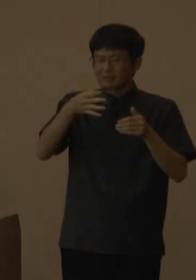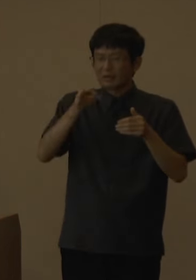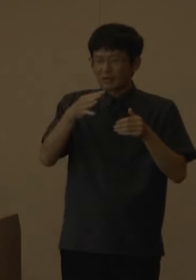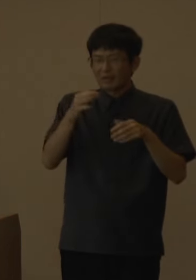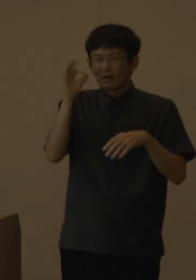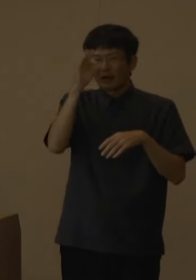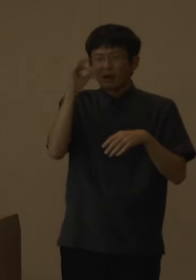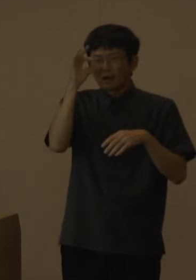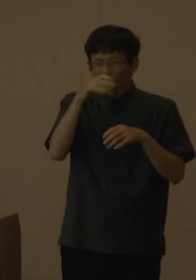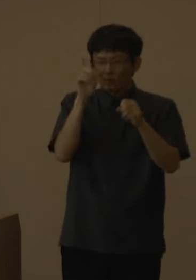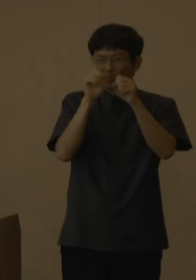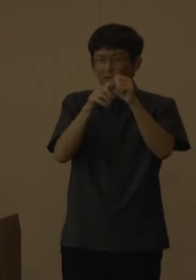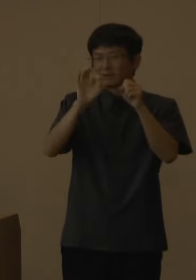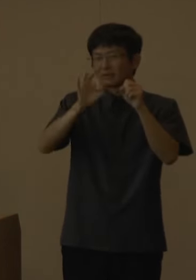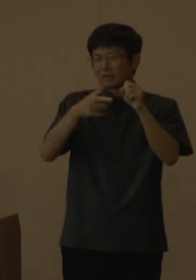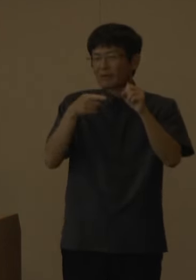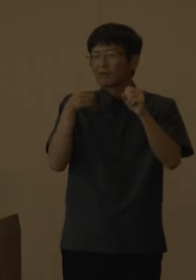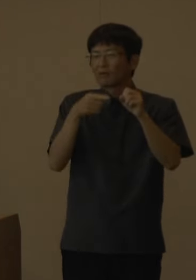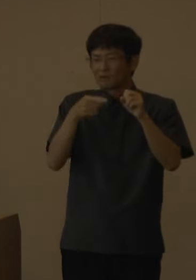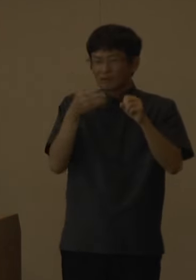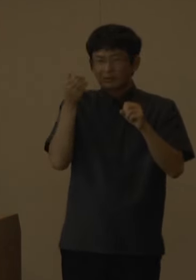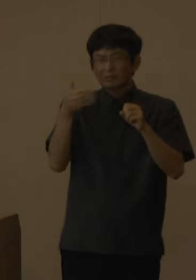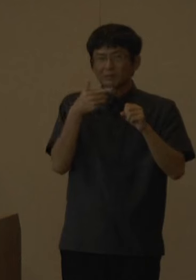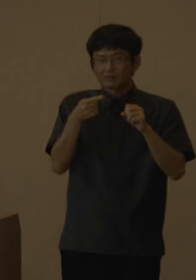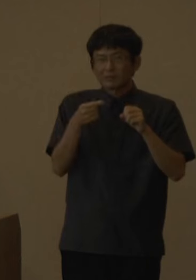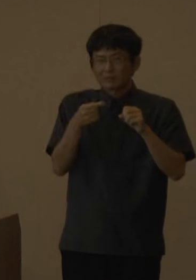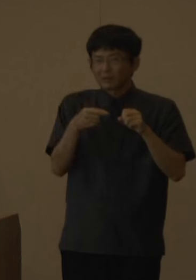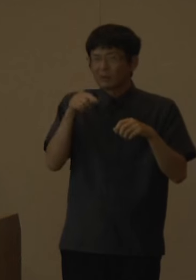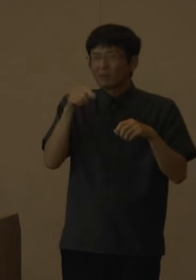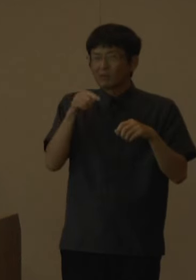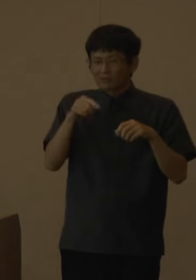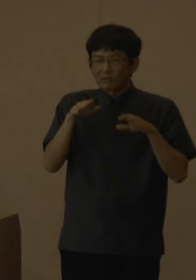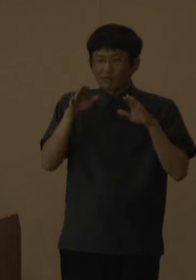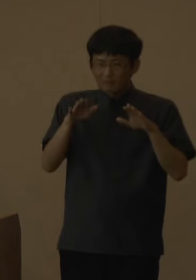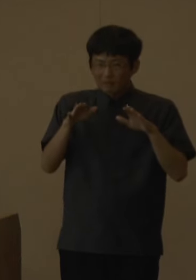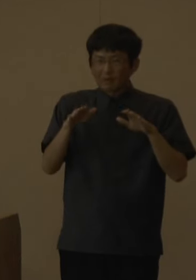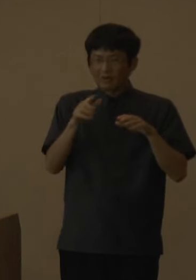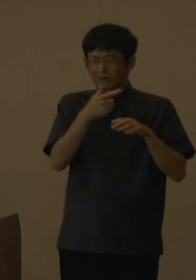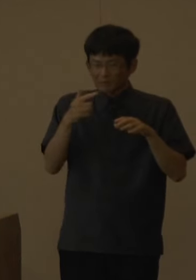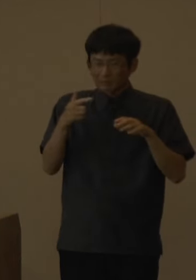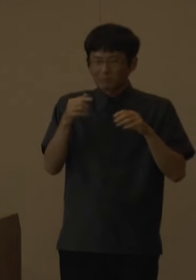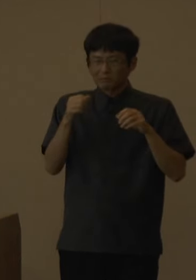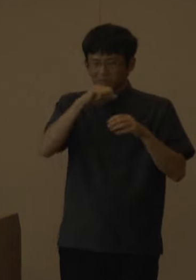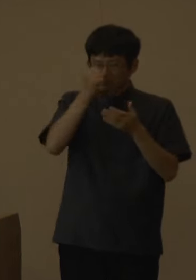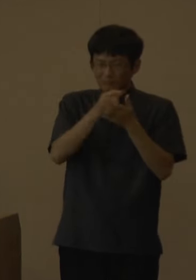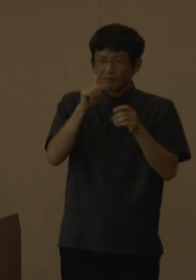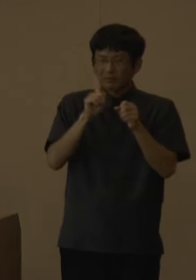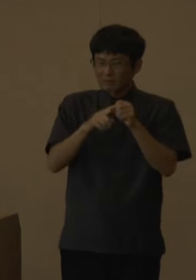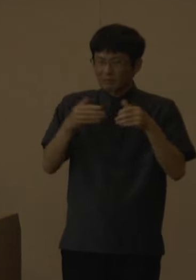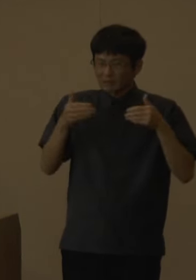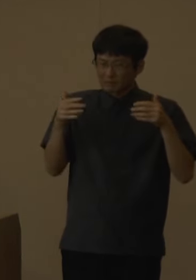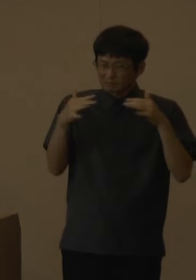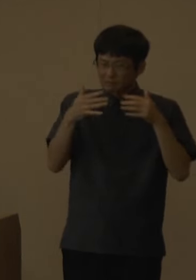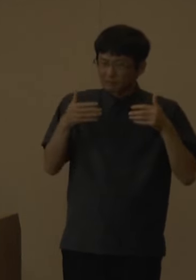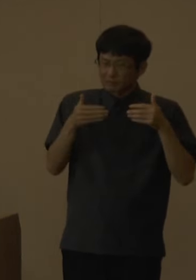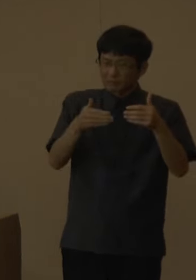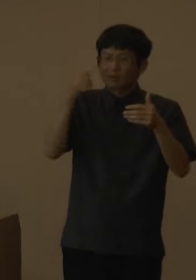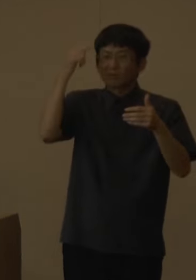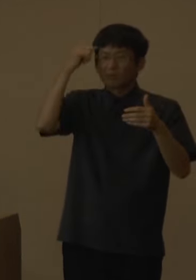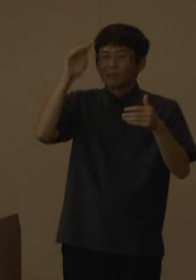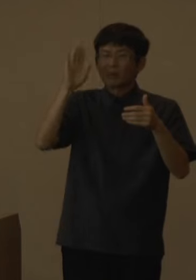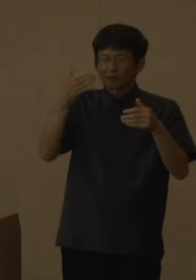。調整を県としてとりわけ加速させていただかと思うんですが、昨日14日の検討委